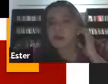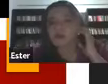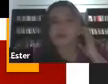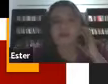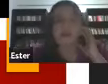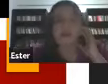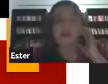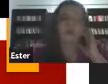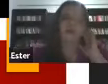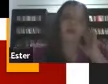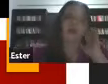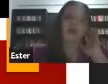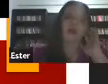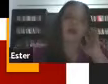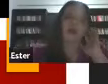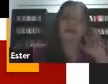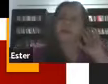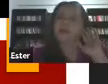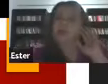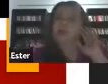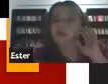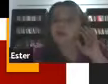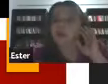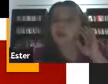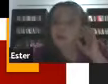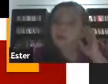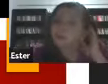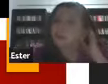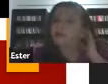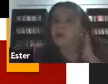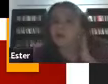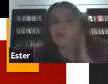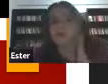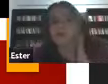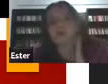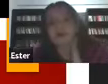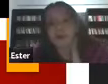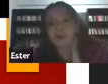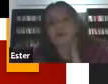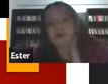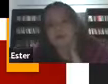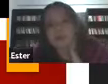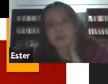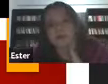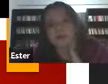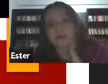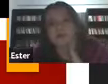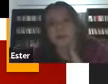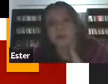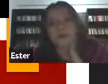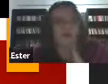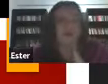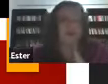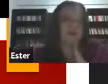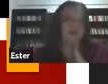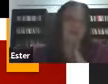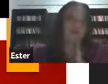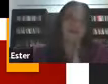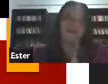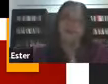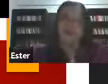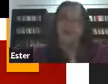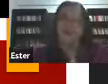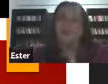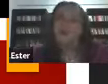ele no centro desse lugar, pensar o trabalho como processo emancipatório para os trabalhadores e para a produção do cuidado, para a organização do